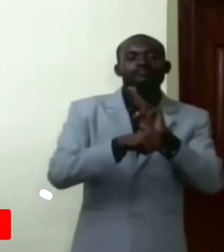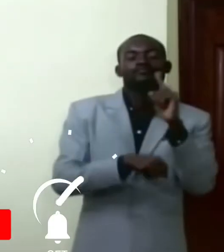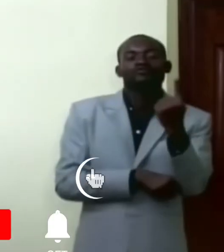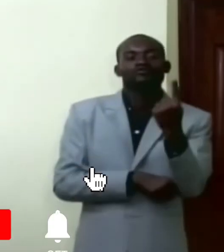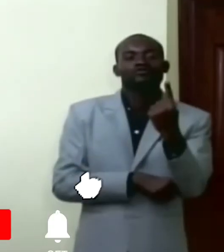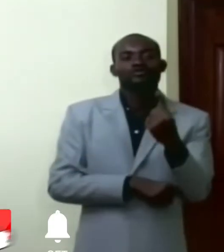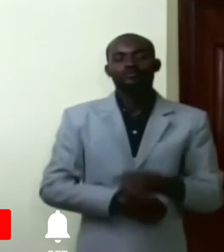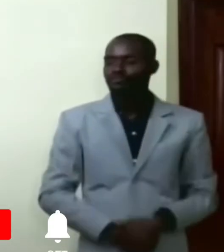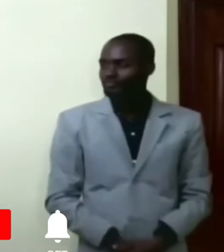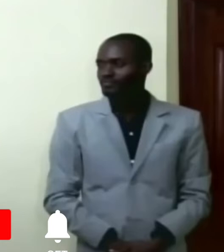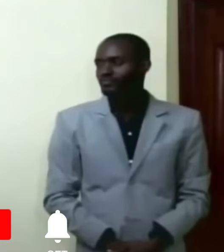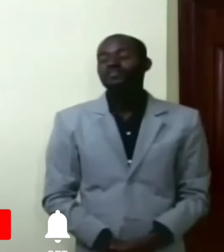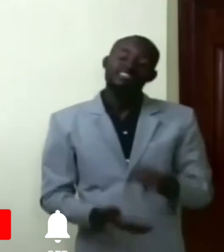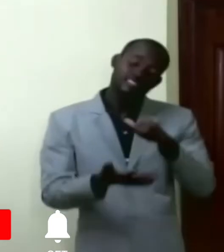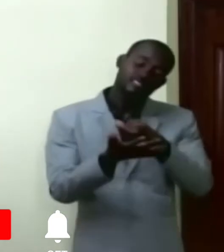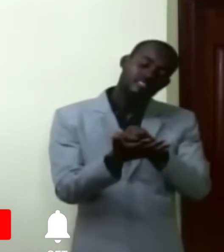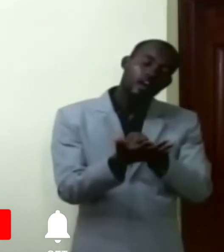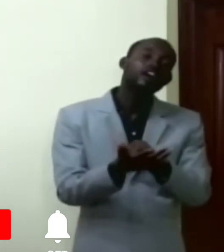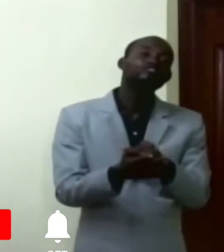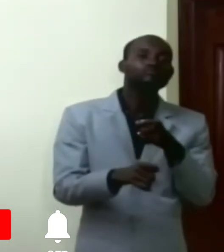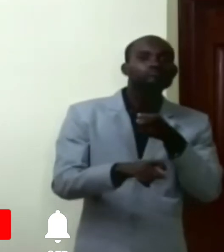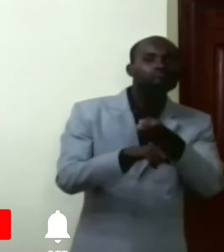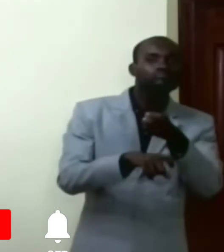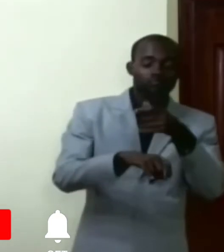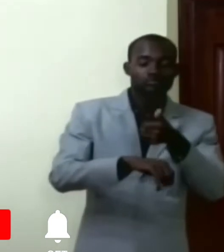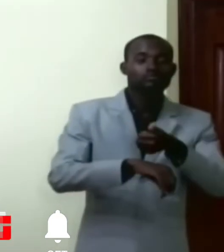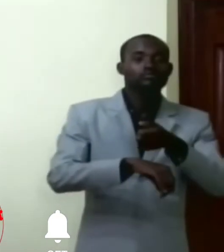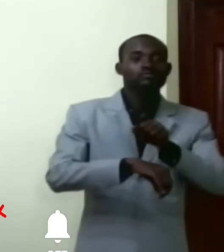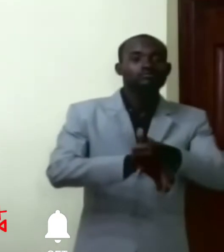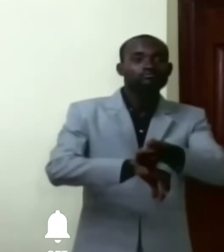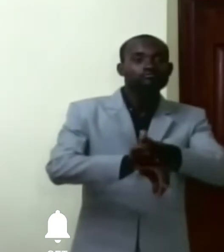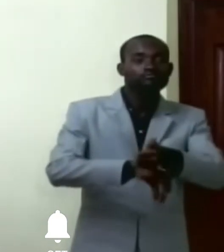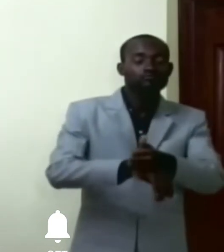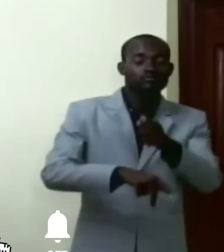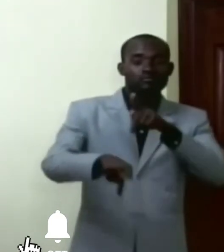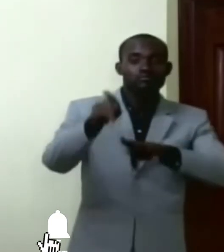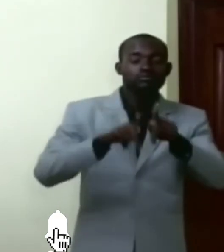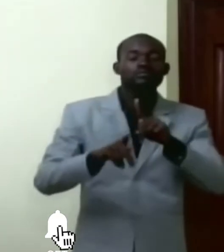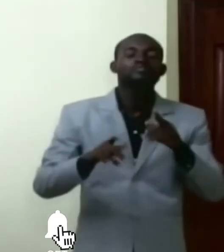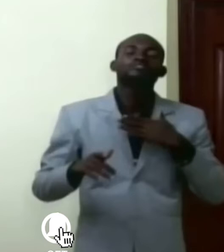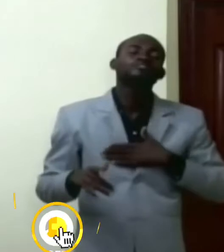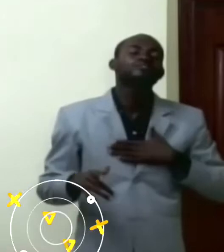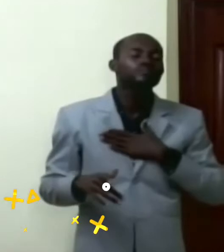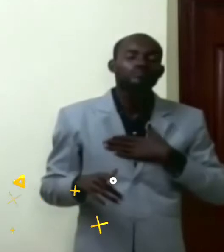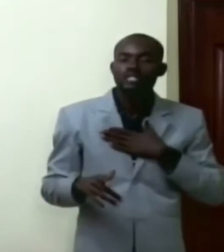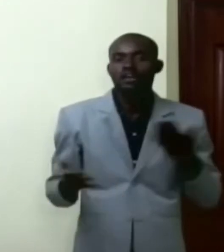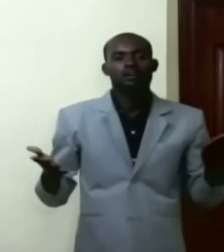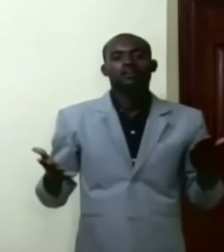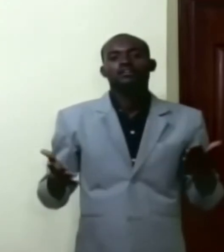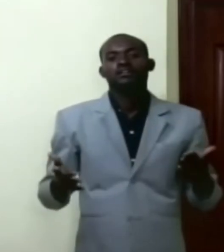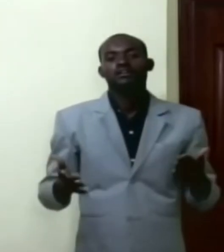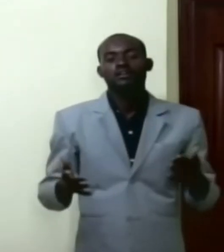factory textile yo lundi 20 avril 2021. Et li fait qu'on est factory sa yo pal travail nan 30% capacité selon principe autorité yo